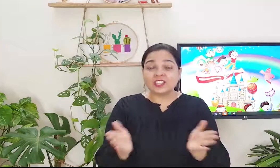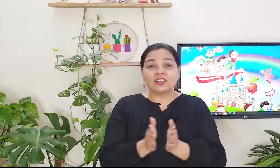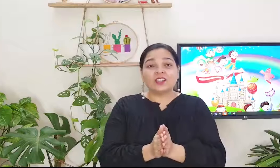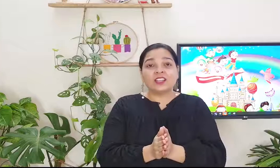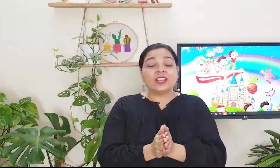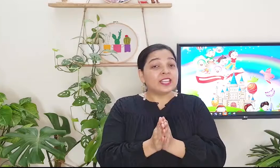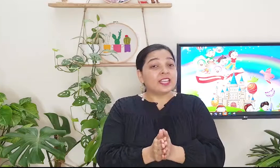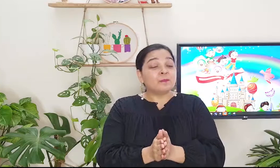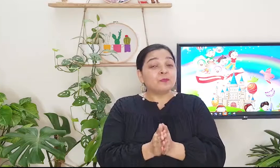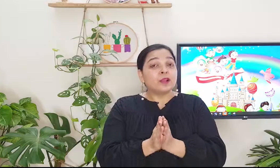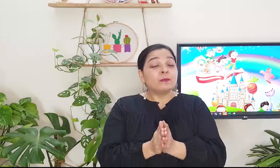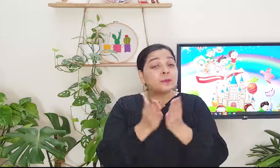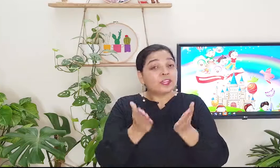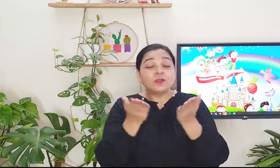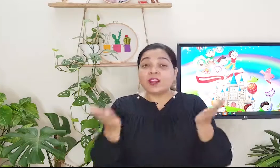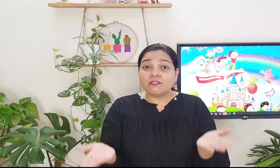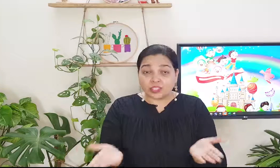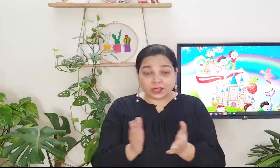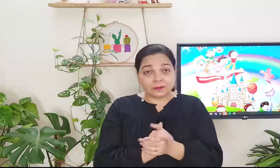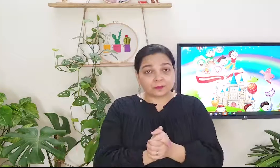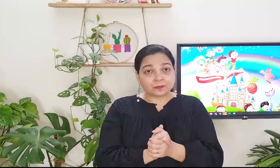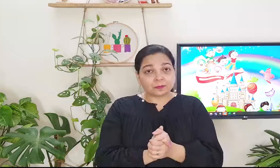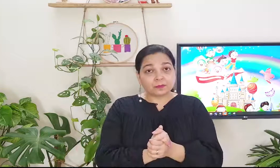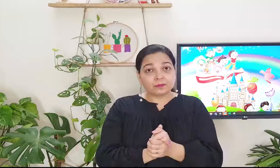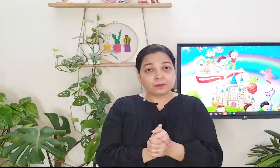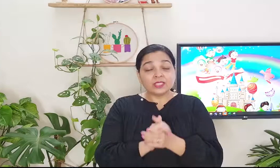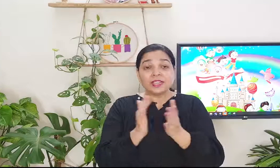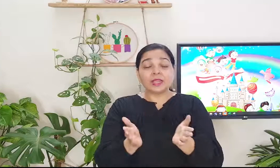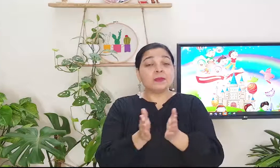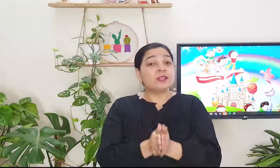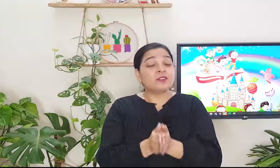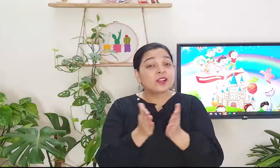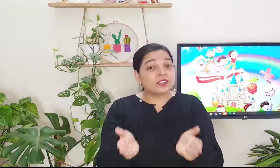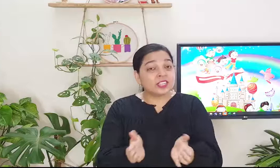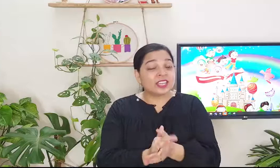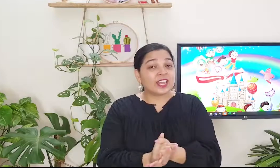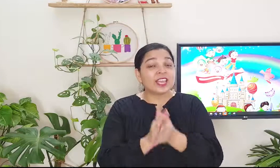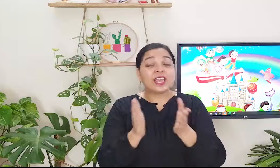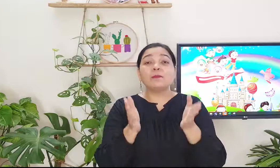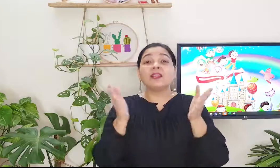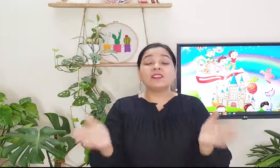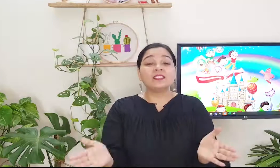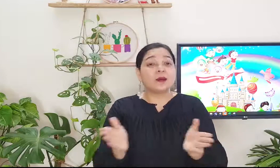ভালো খবর, মানে ঈশ্বরের বাক্য। মনে রেখো ঈশ্বরের বাক্য একমাত্র